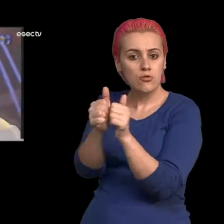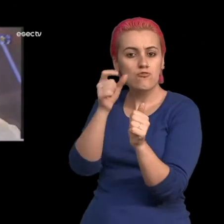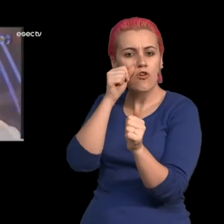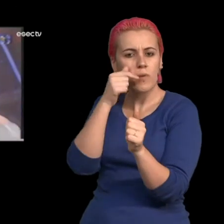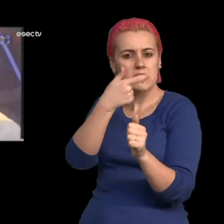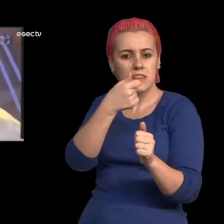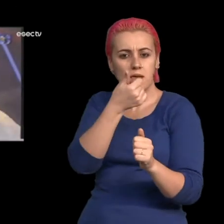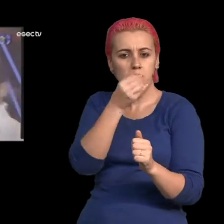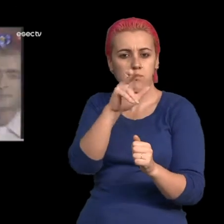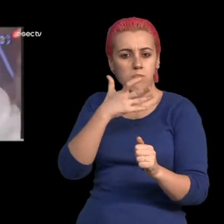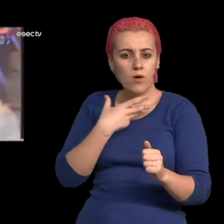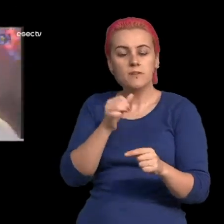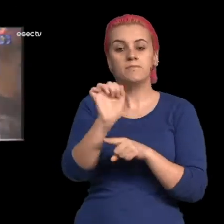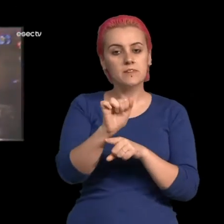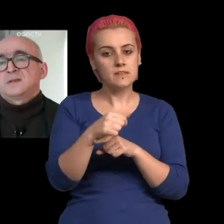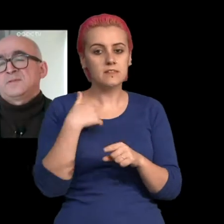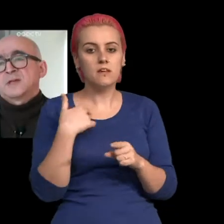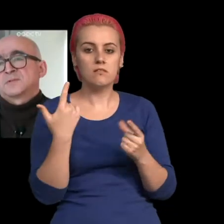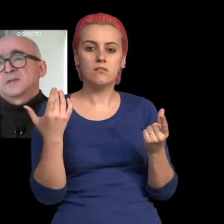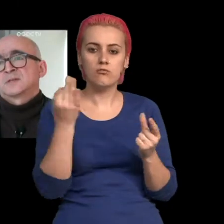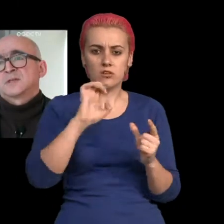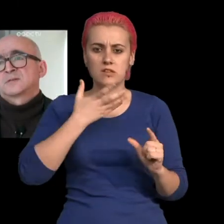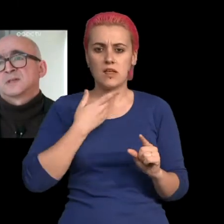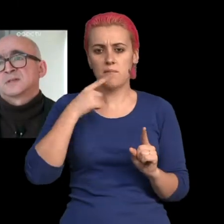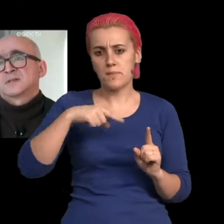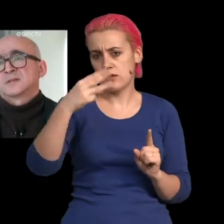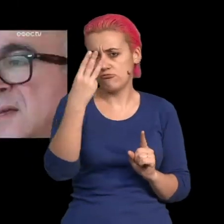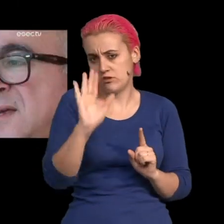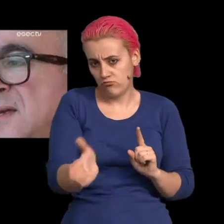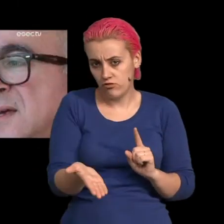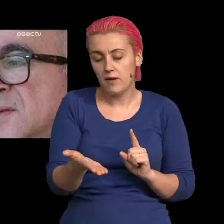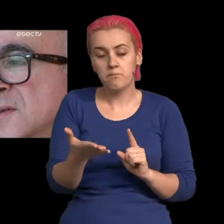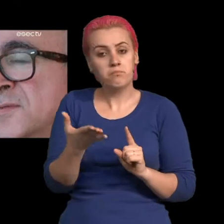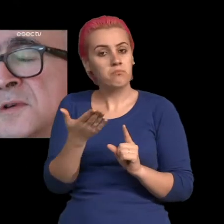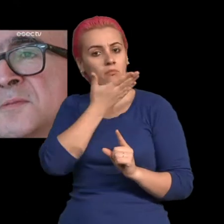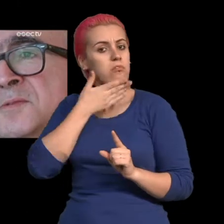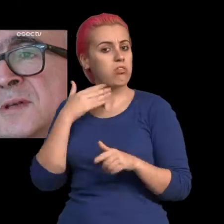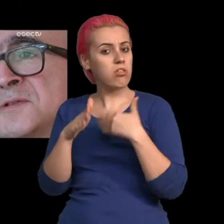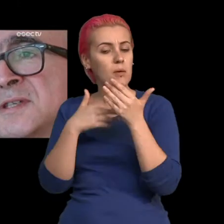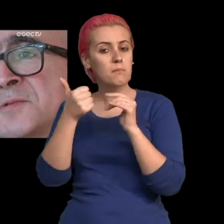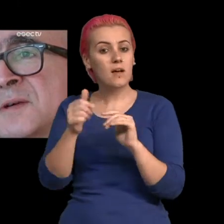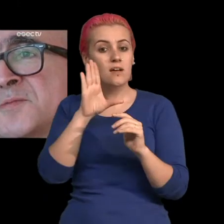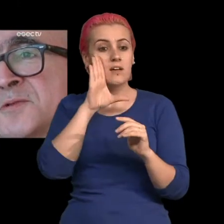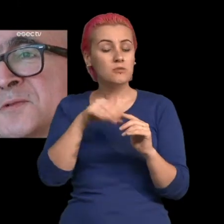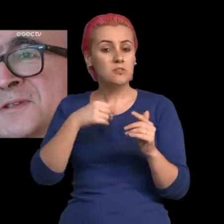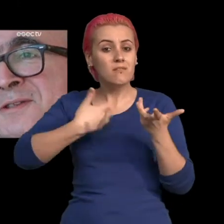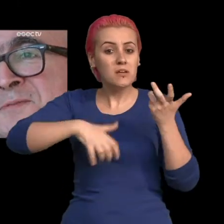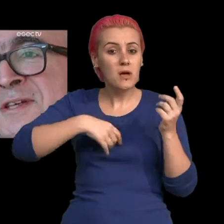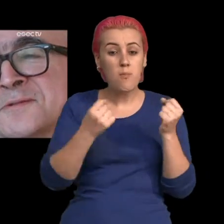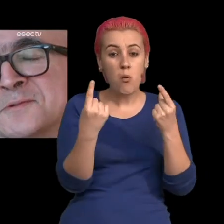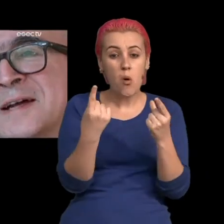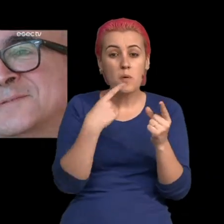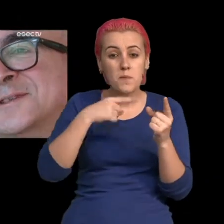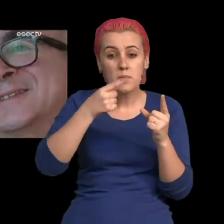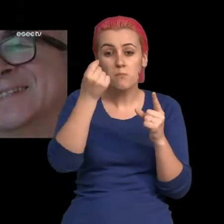não é? Agora continuamos a... E fizemos 3 discos, 3 CDs, e a coisa funciona muito bem. Não sei se é por darmos poucos concertos,